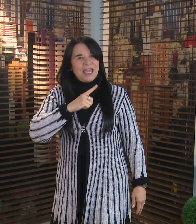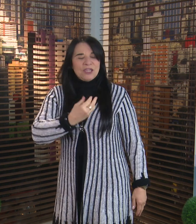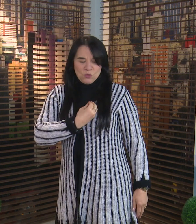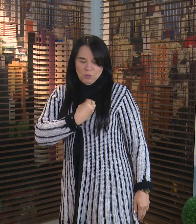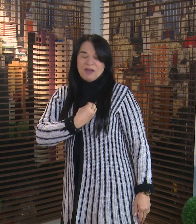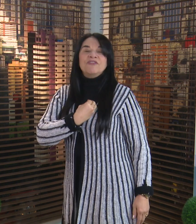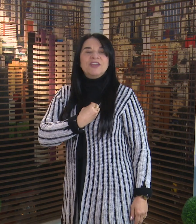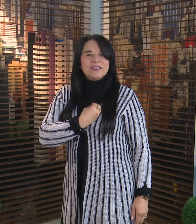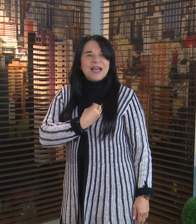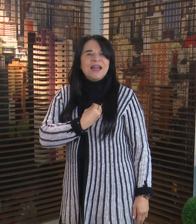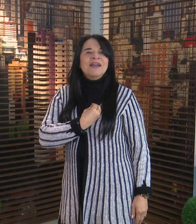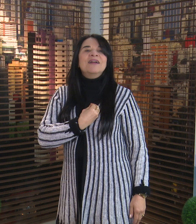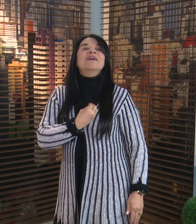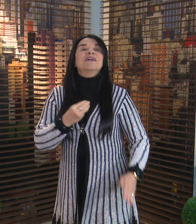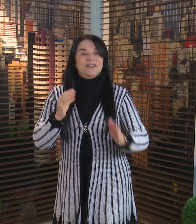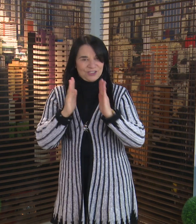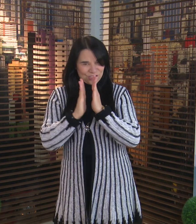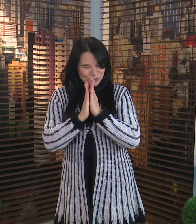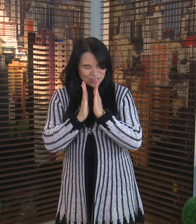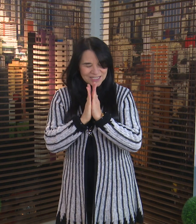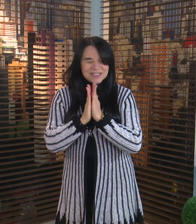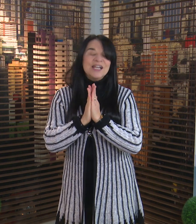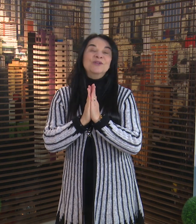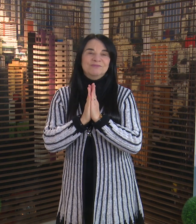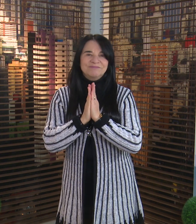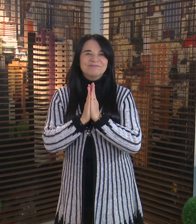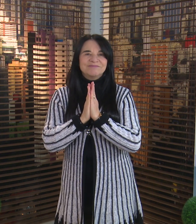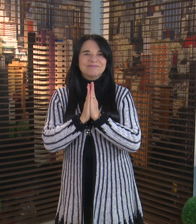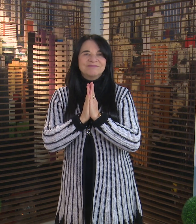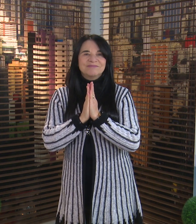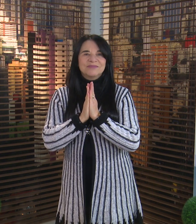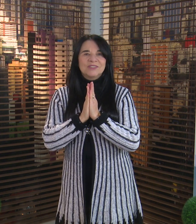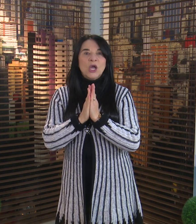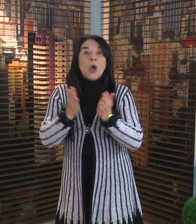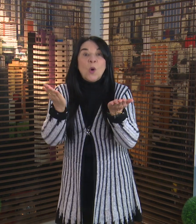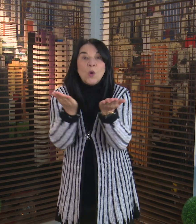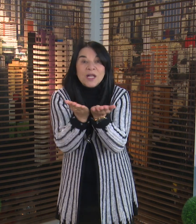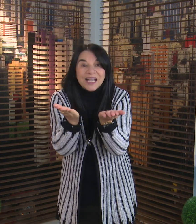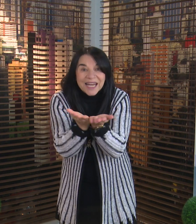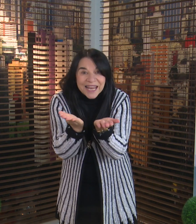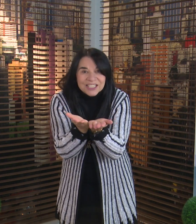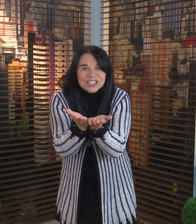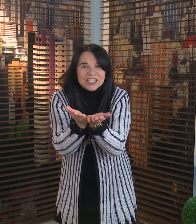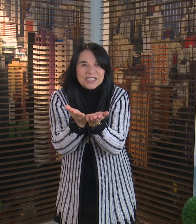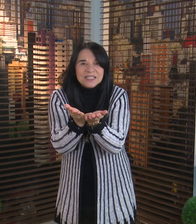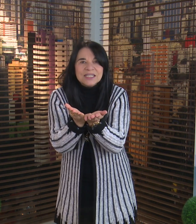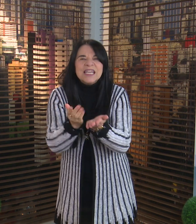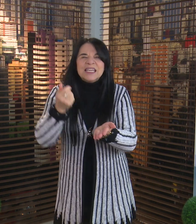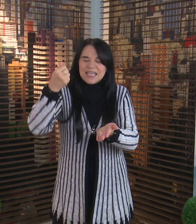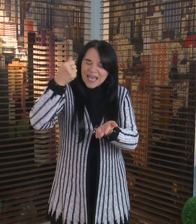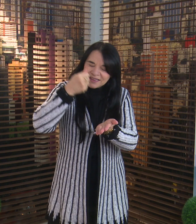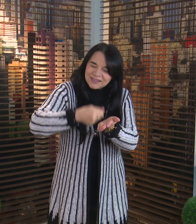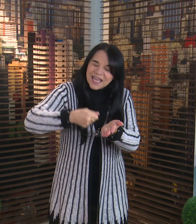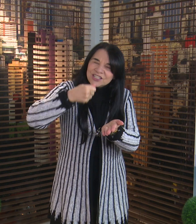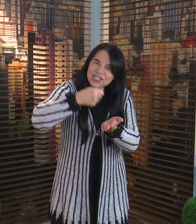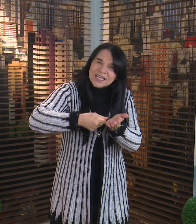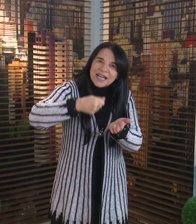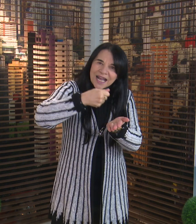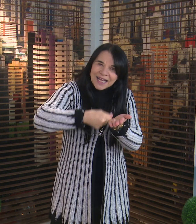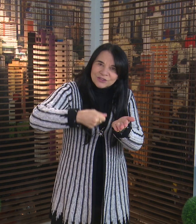tem uma vida de oração. O crente que é